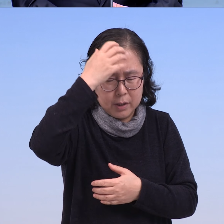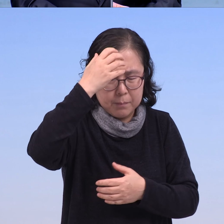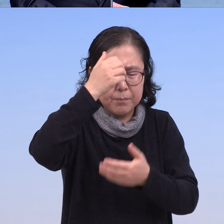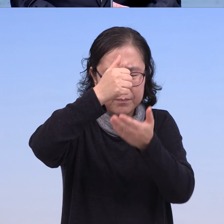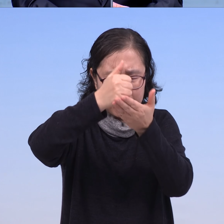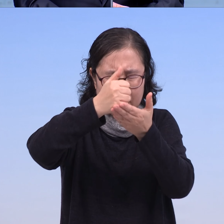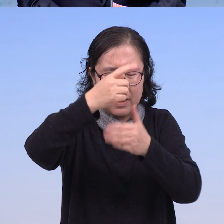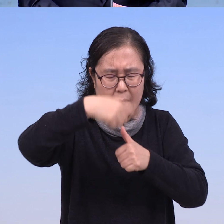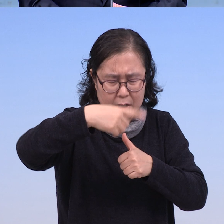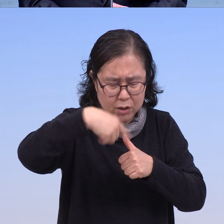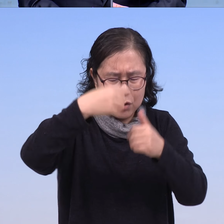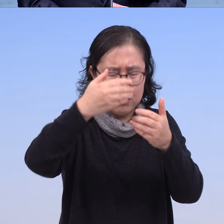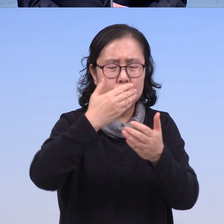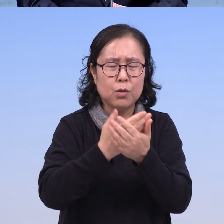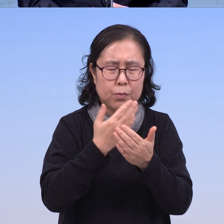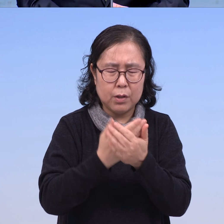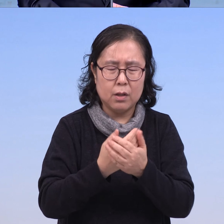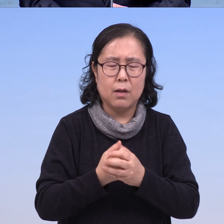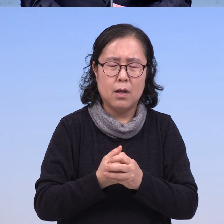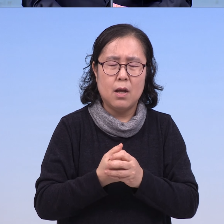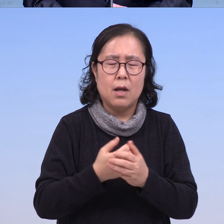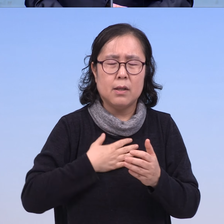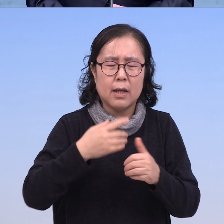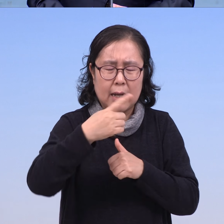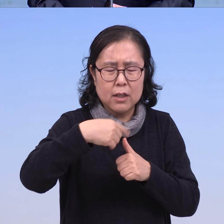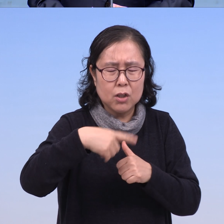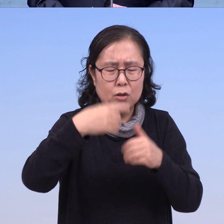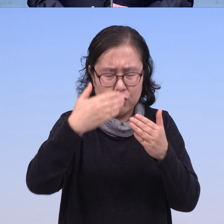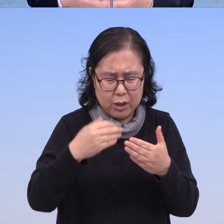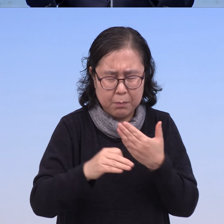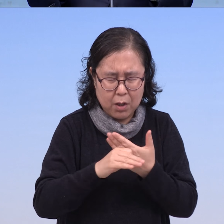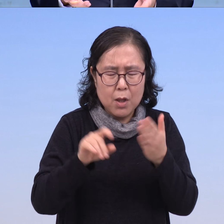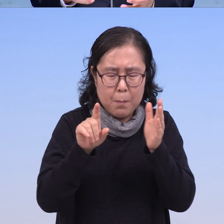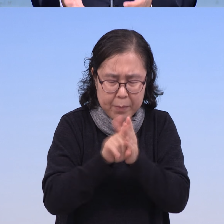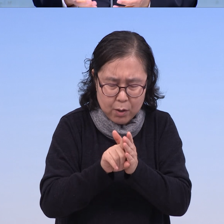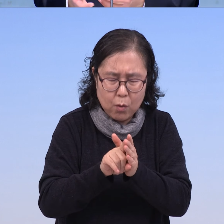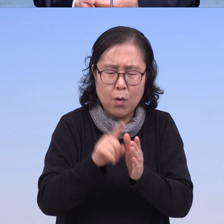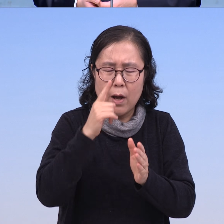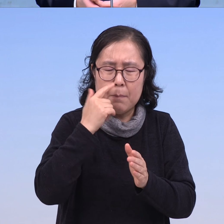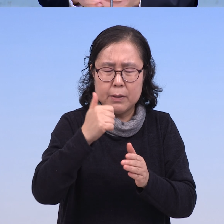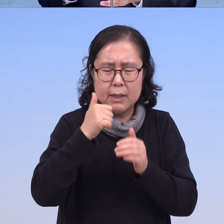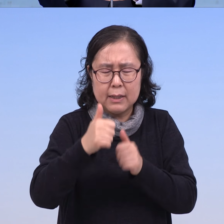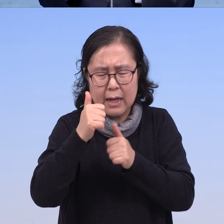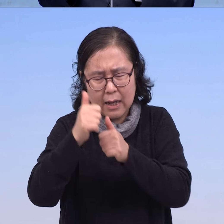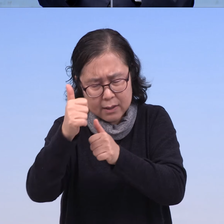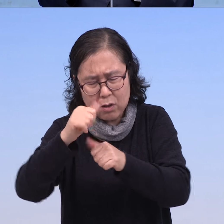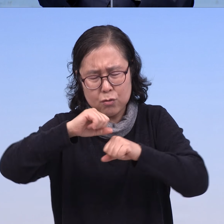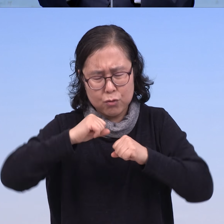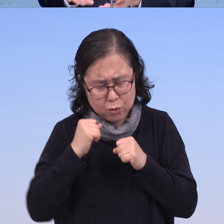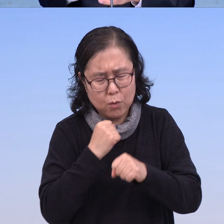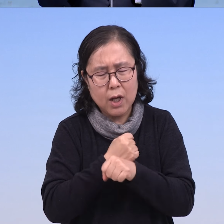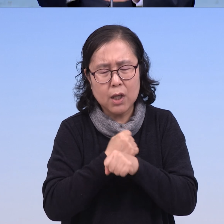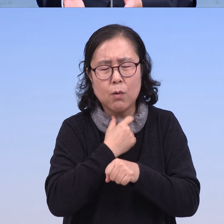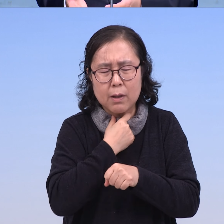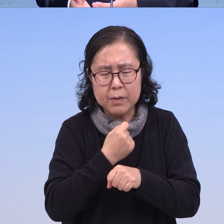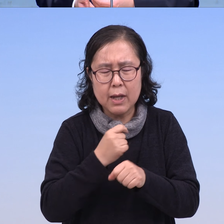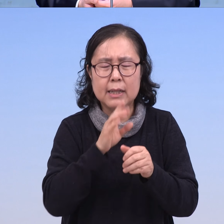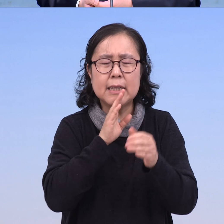원합니다. 성령님, 좀 가르쳐 주시기 원합니다. 가르쳐 주신다면 믿고 아버지 한번